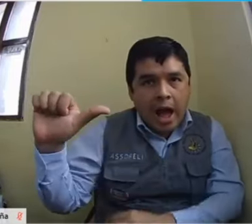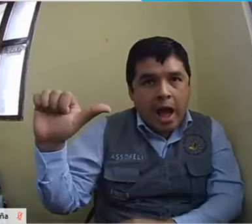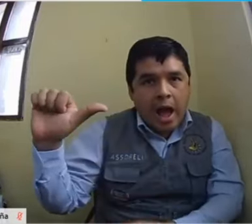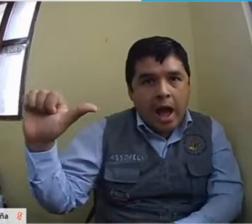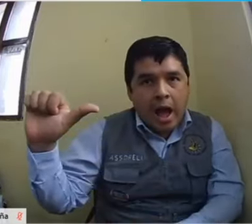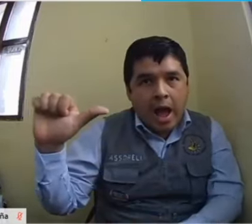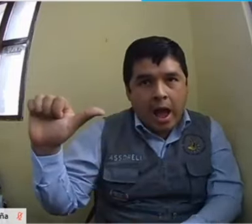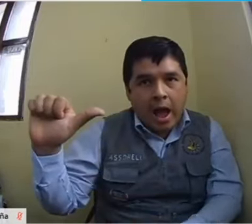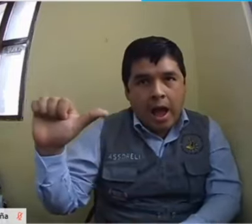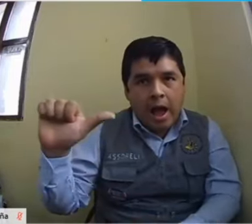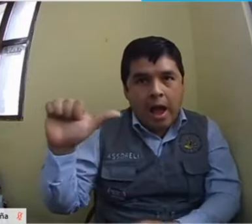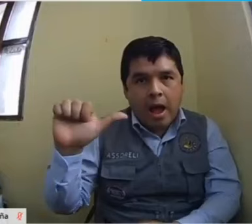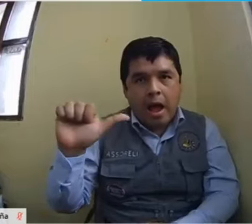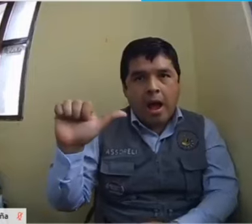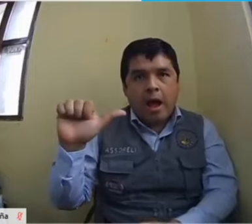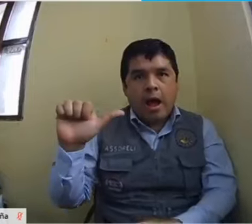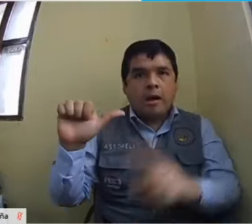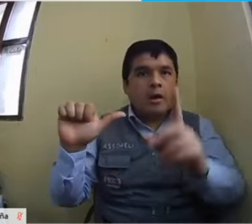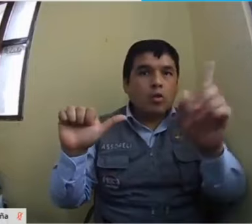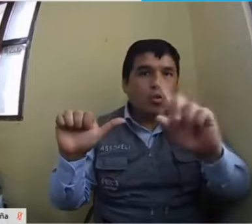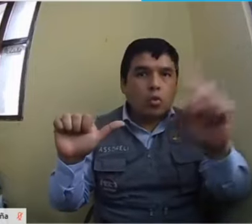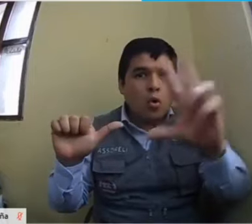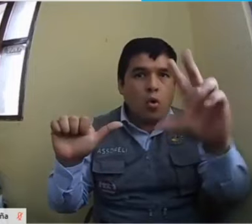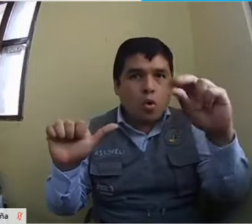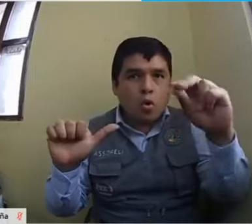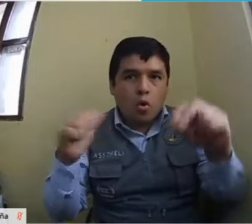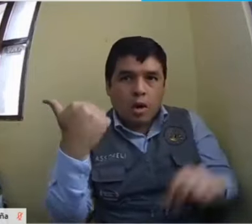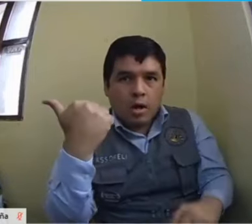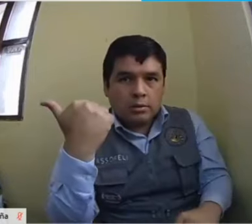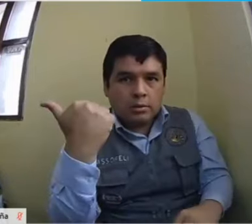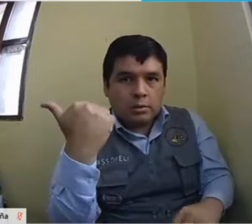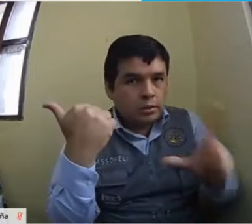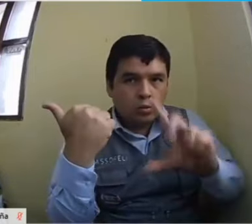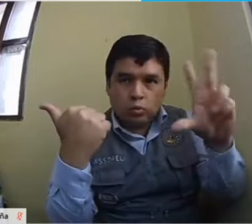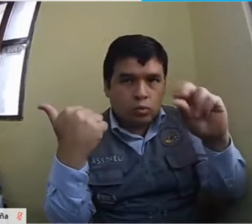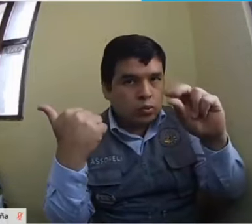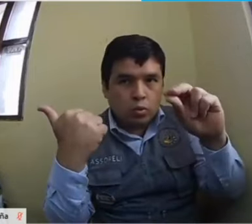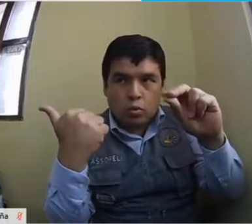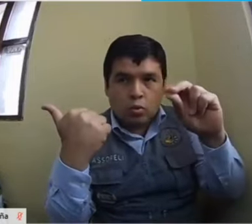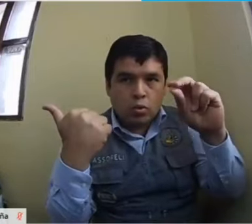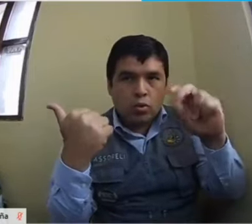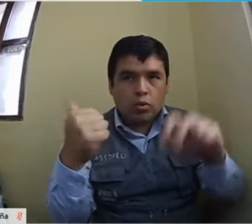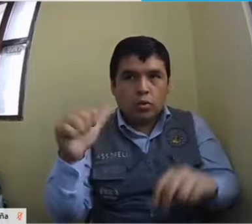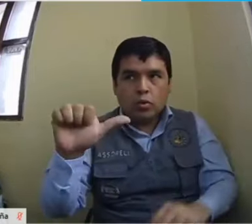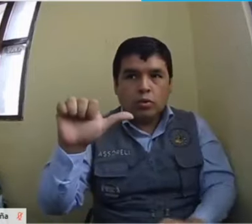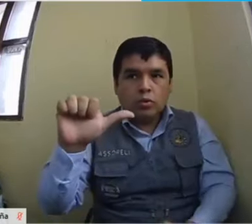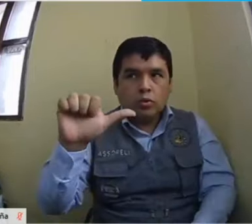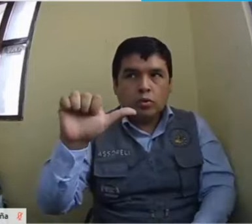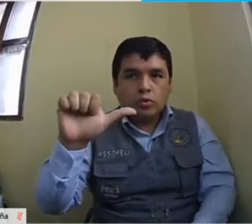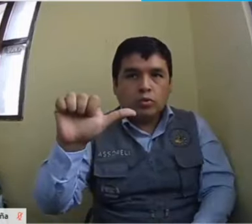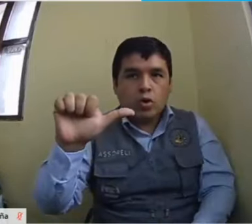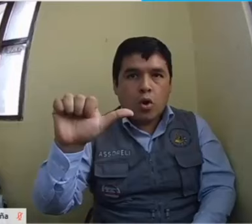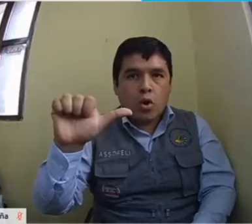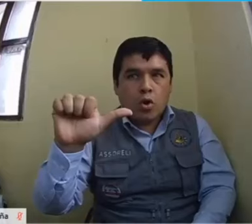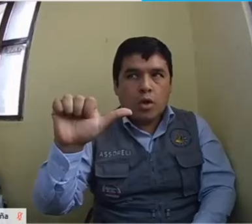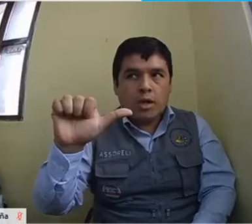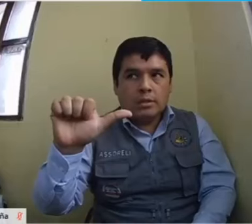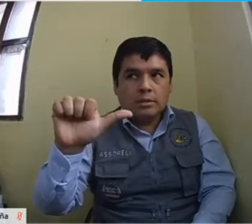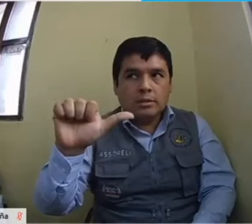La A, esa es la letra A, el puño cerrado y con el pulgar abierto o afuera. Esa es la letra